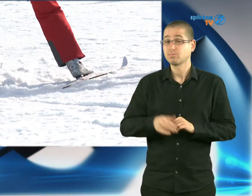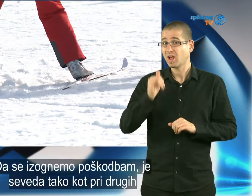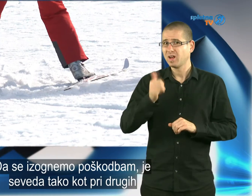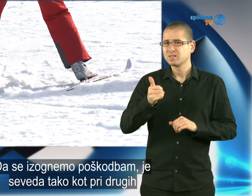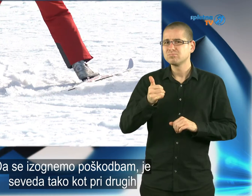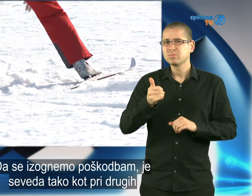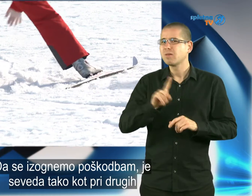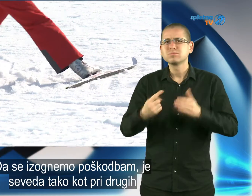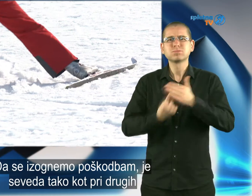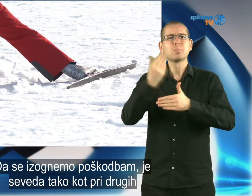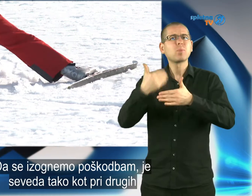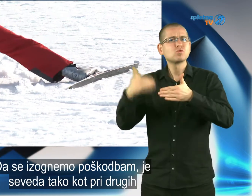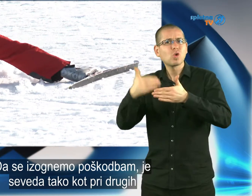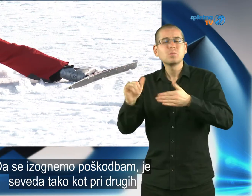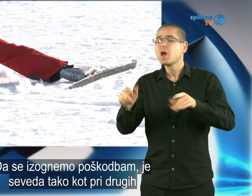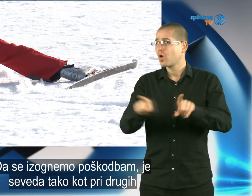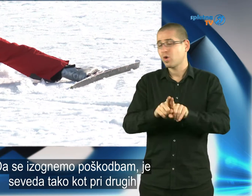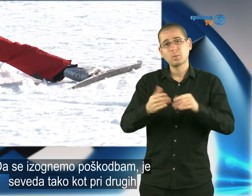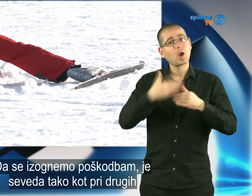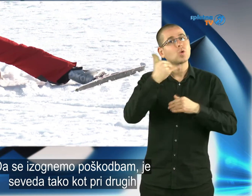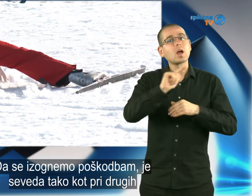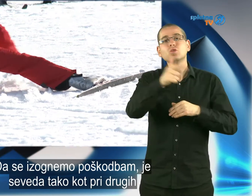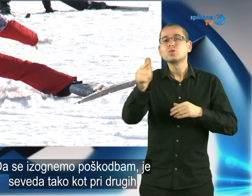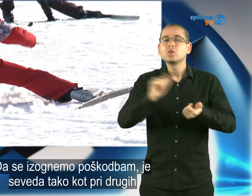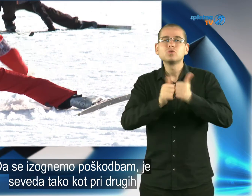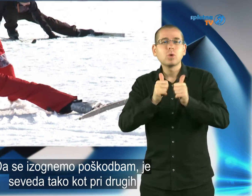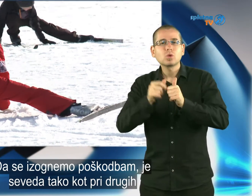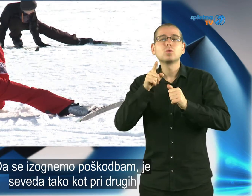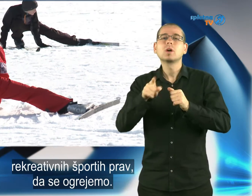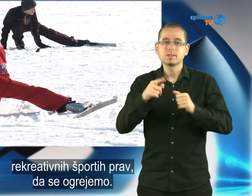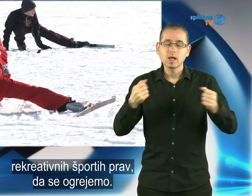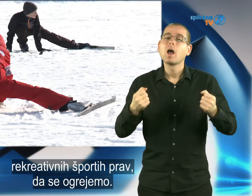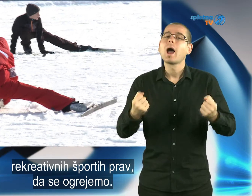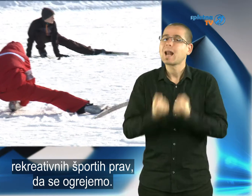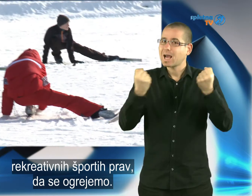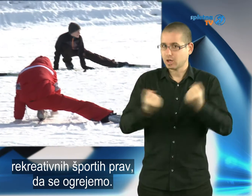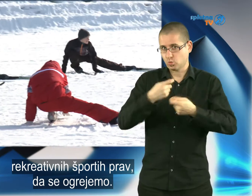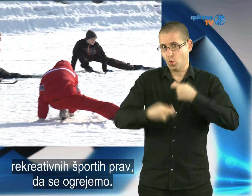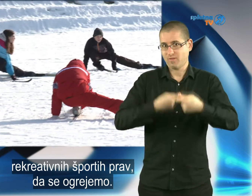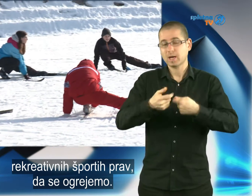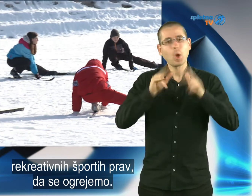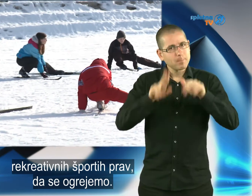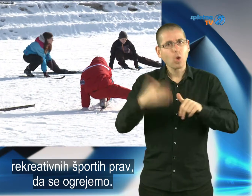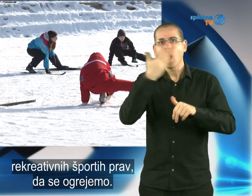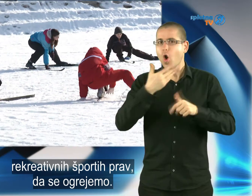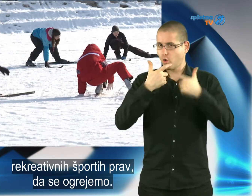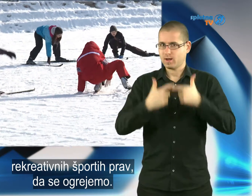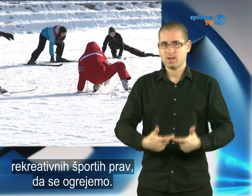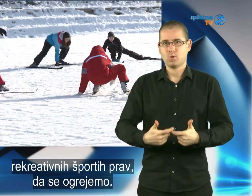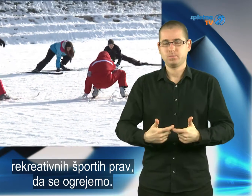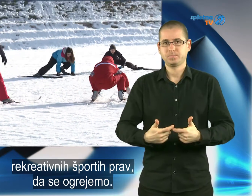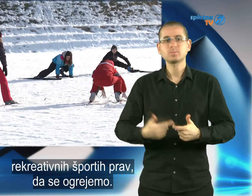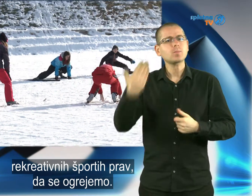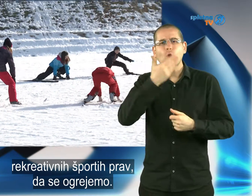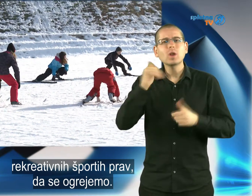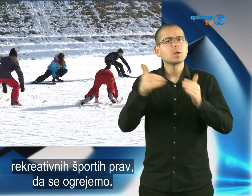Ja, da se izognemo poškodbam je seveda tako kot pred vsakim drugim športom, ki se rekreativno ali kakorkoli že ukvarjamo, je prav,